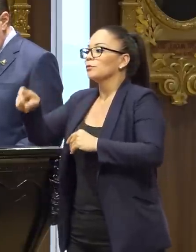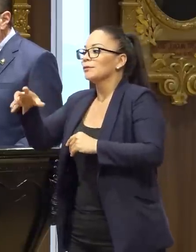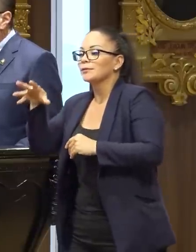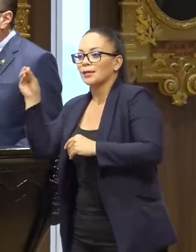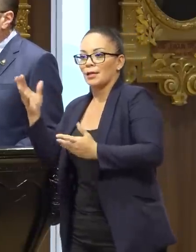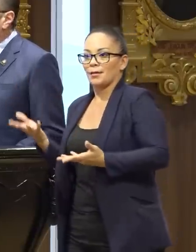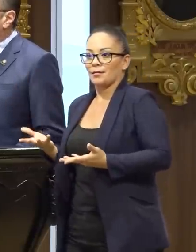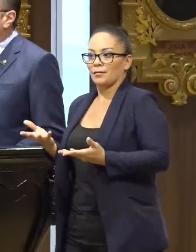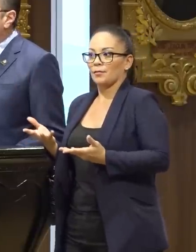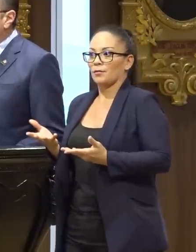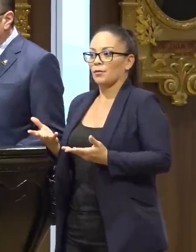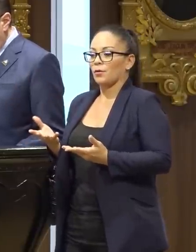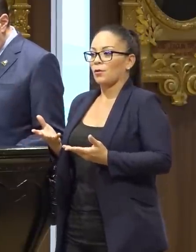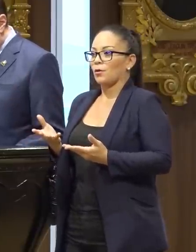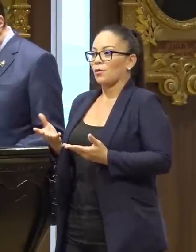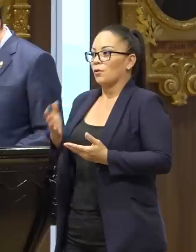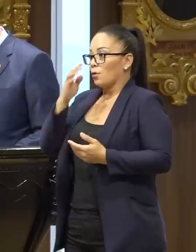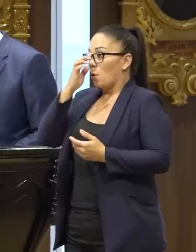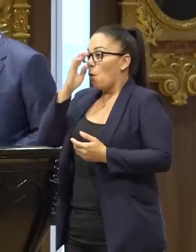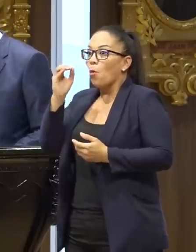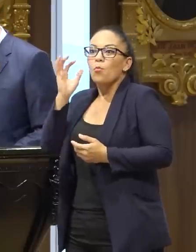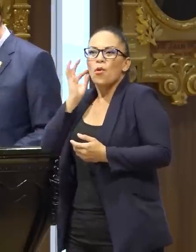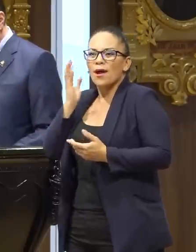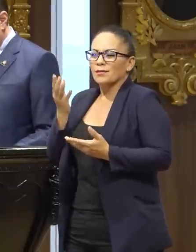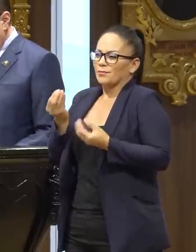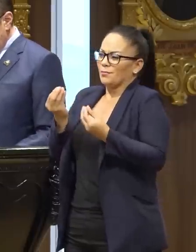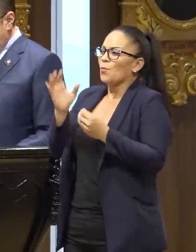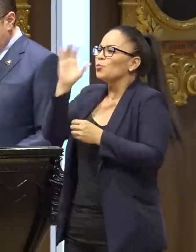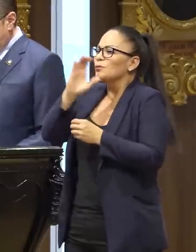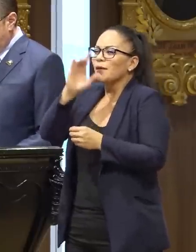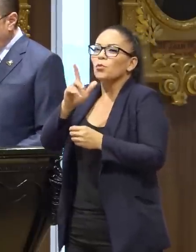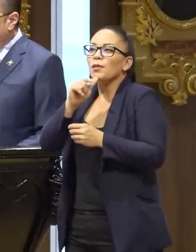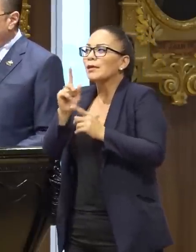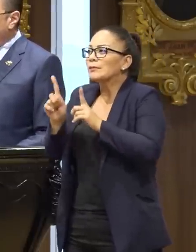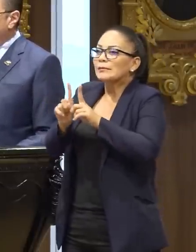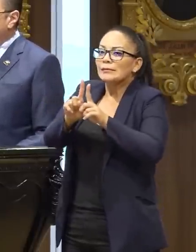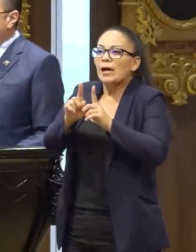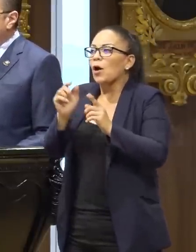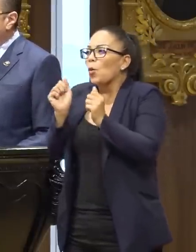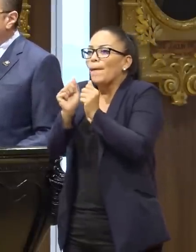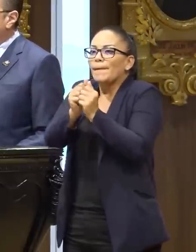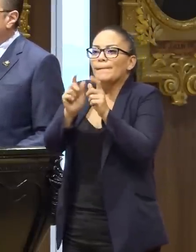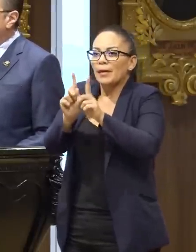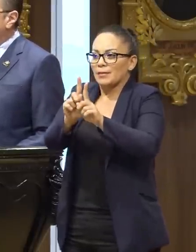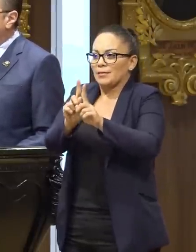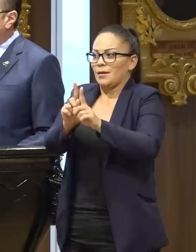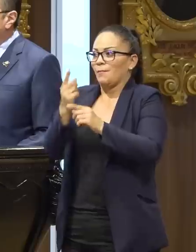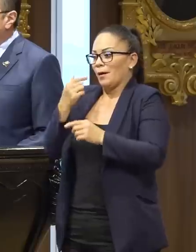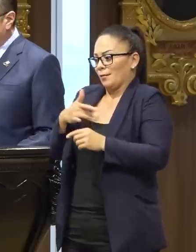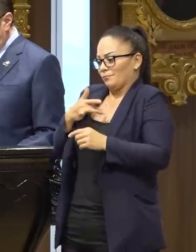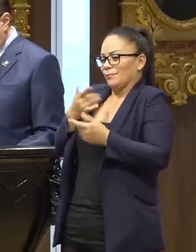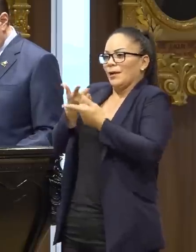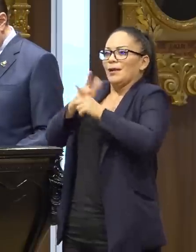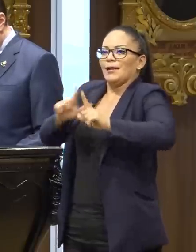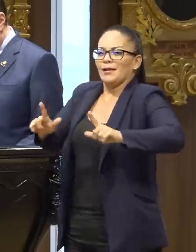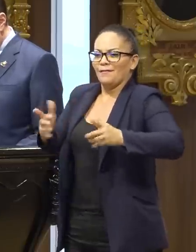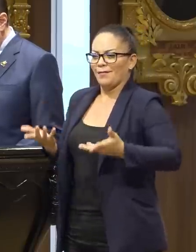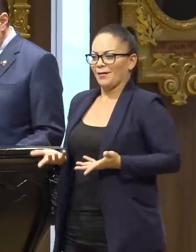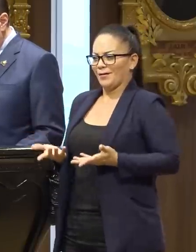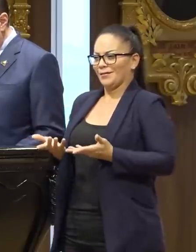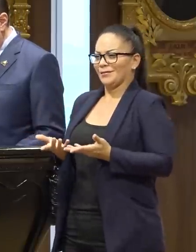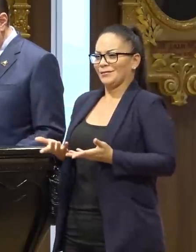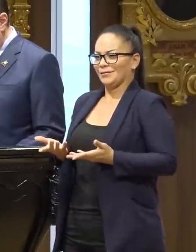salir, o de andar buscando compañía para poder ejercer su libertad